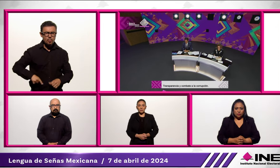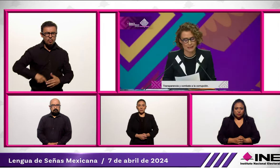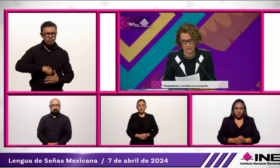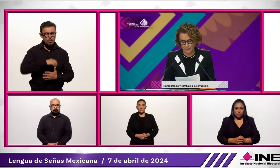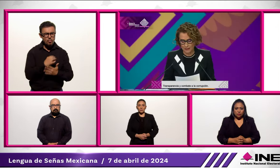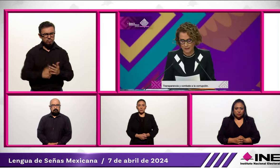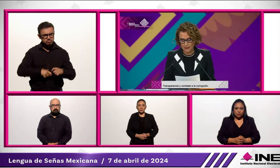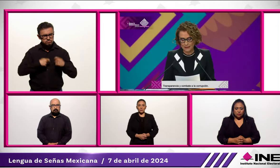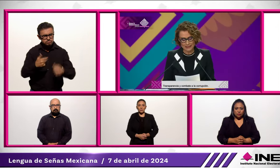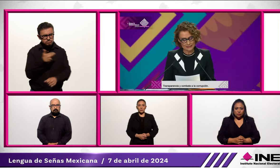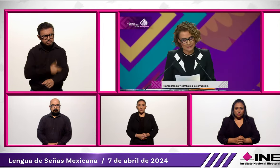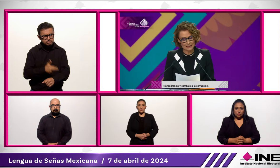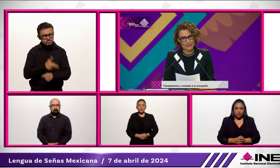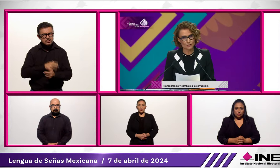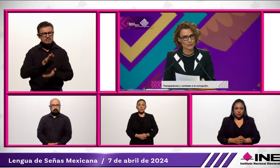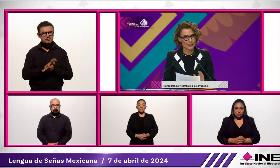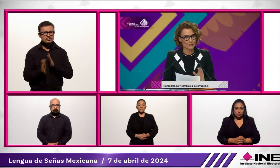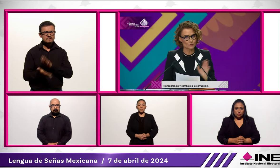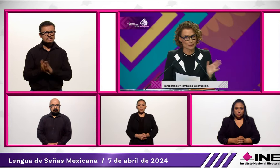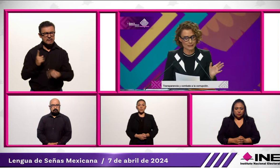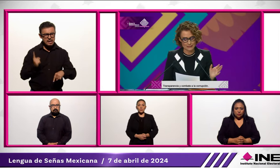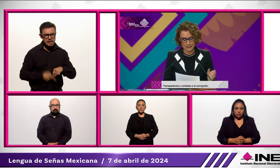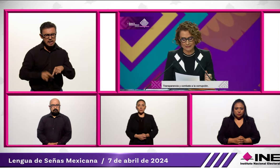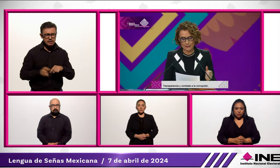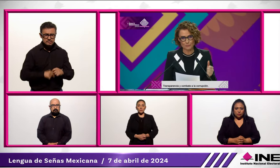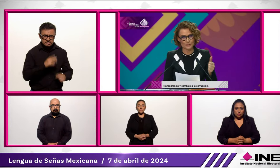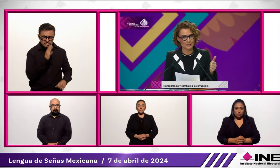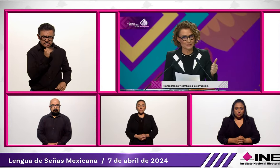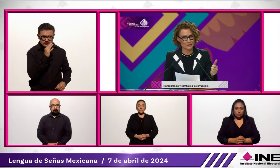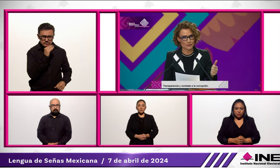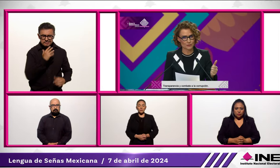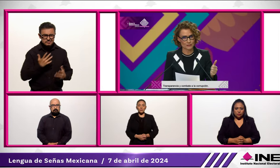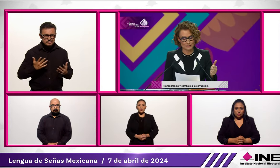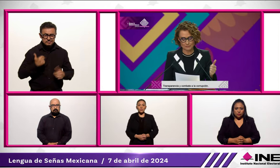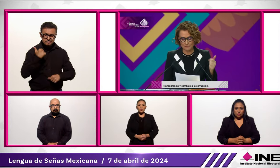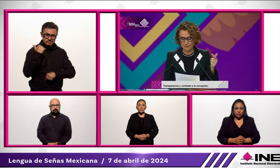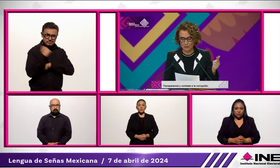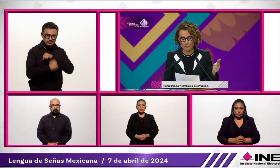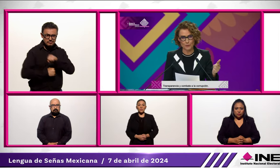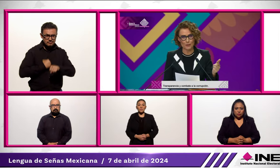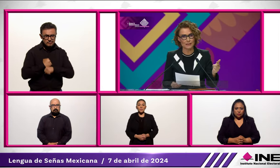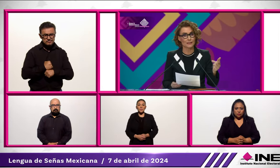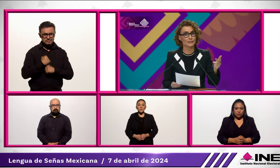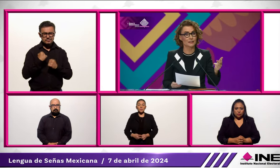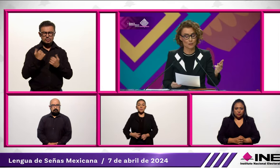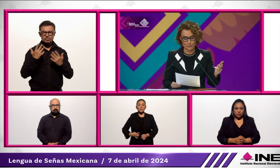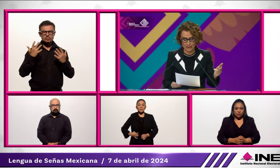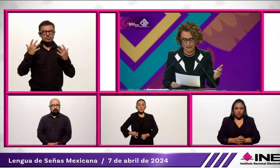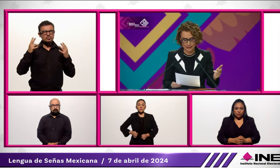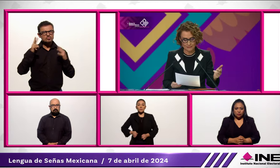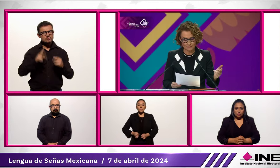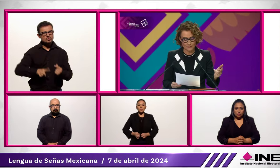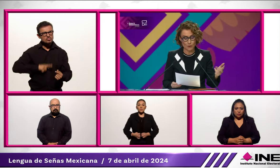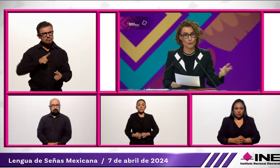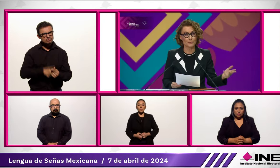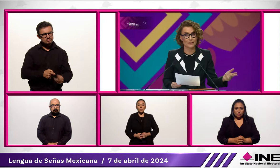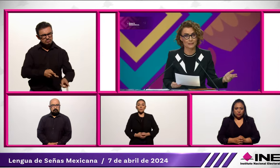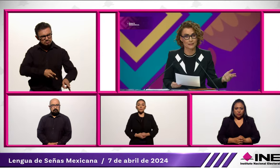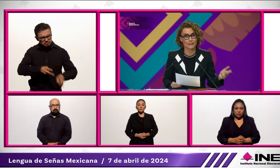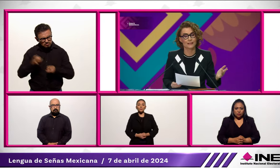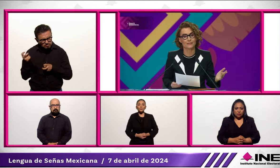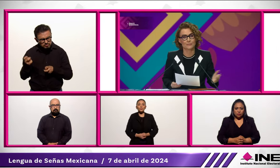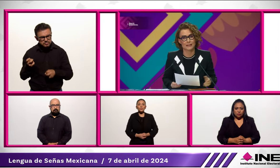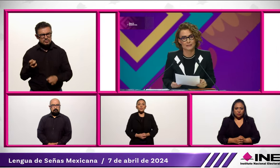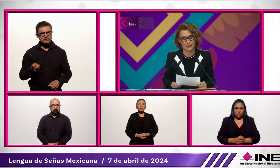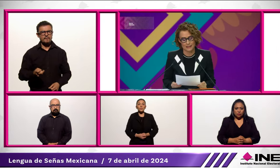podido superar. Cada sexenio trae su gran escándalo, privatizaciones, Fobaproa, Enciclomedia,